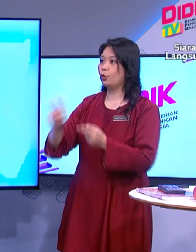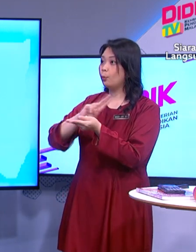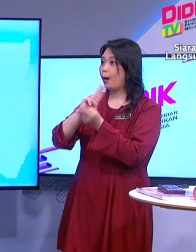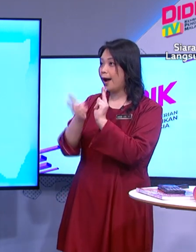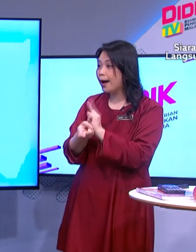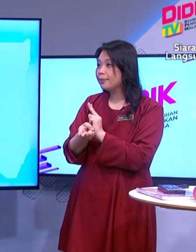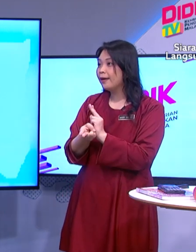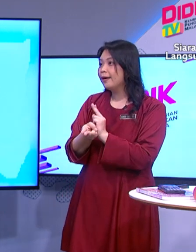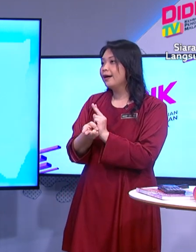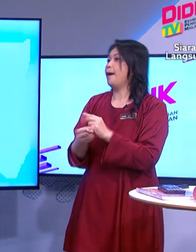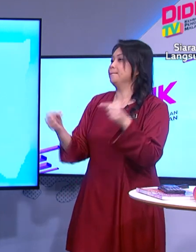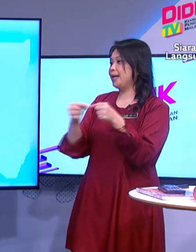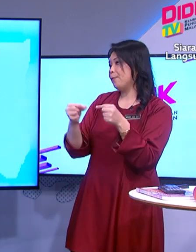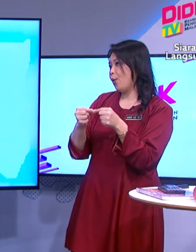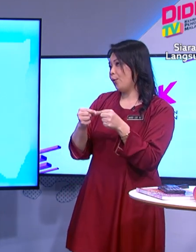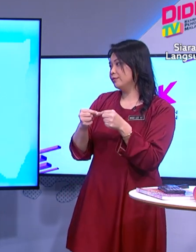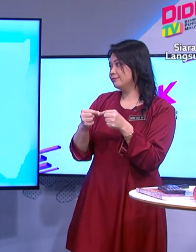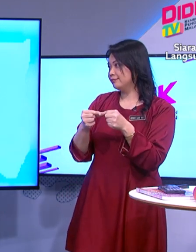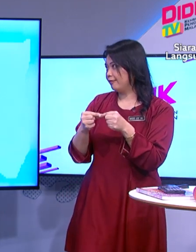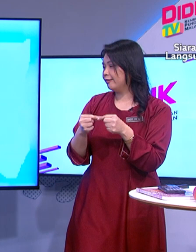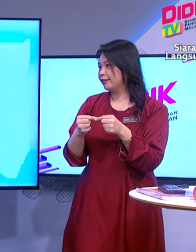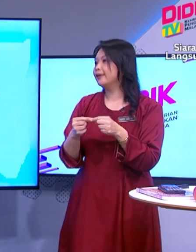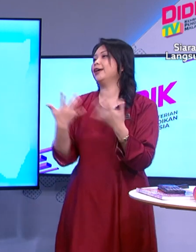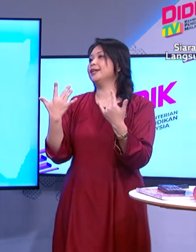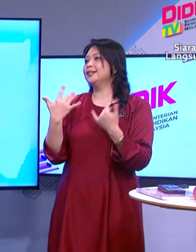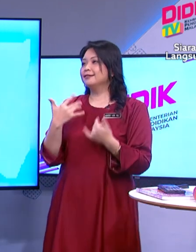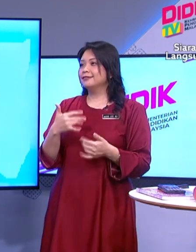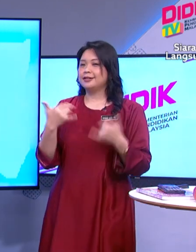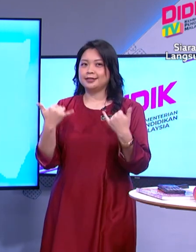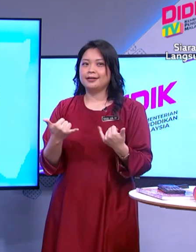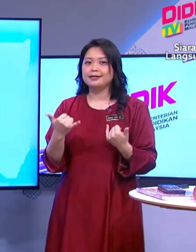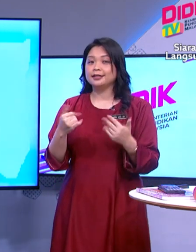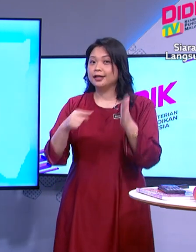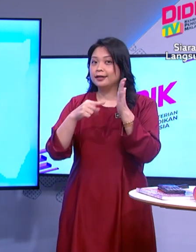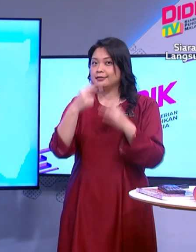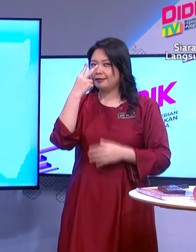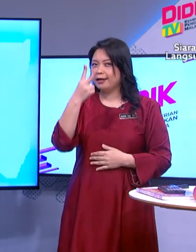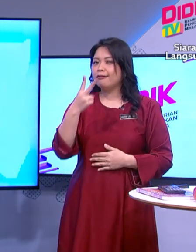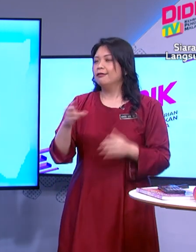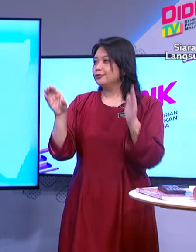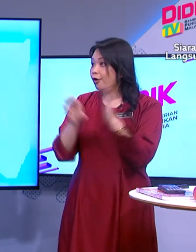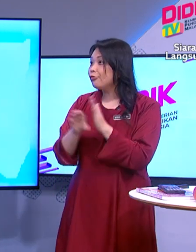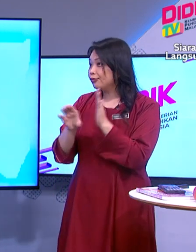bahan obat bergabung baik oke Oke sekarang kita kita tengok